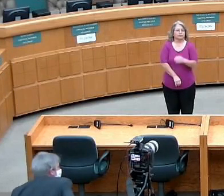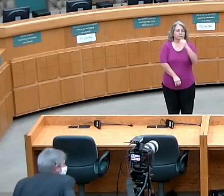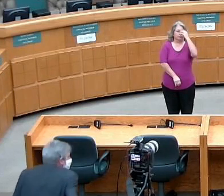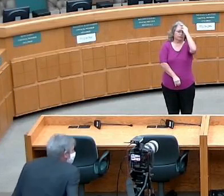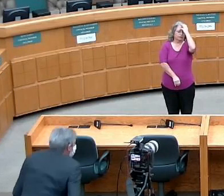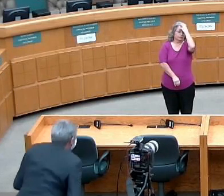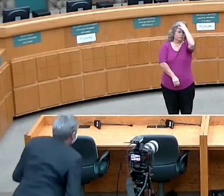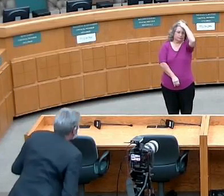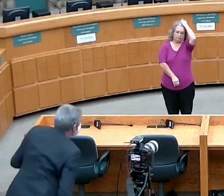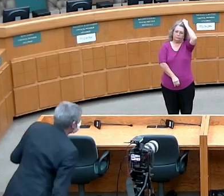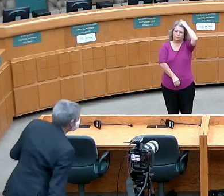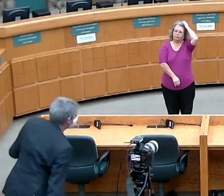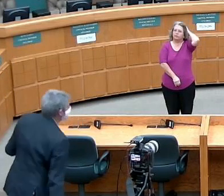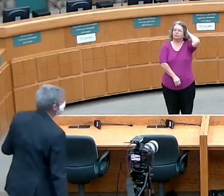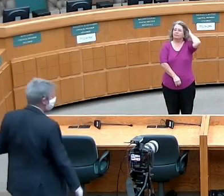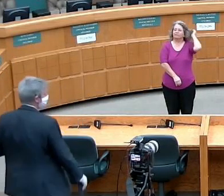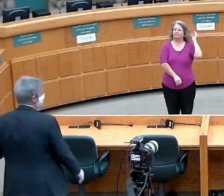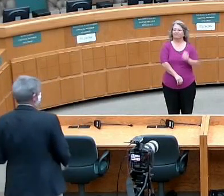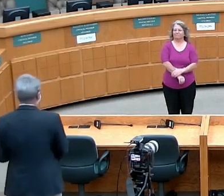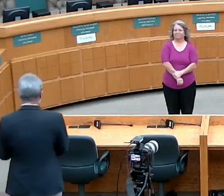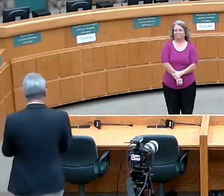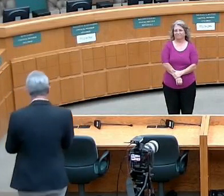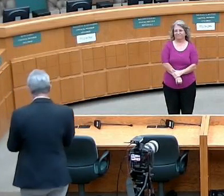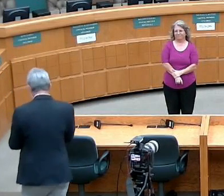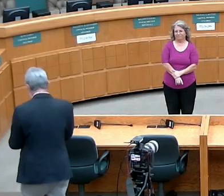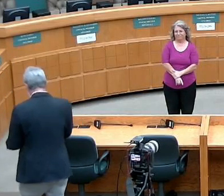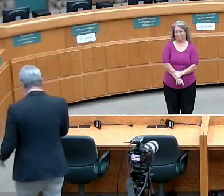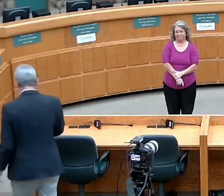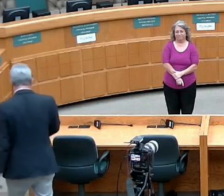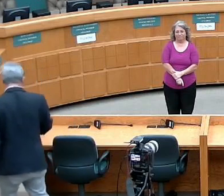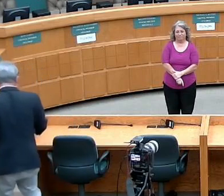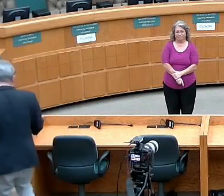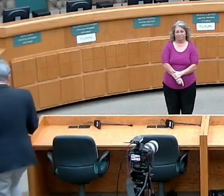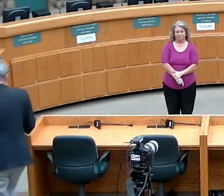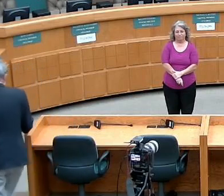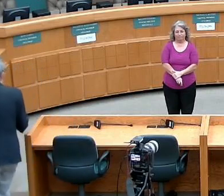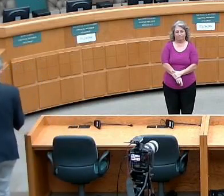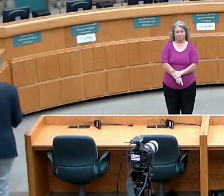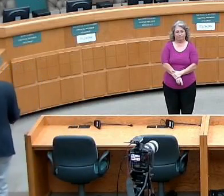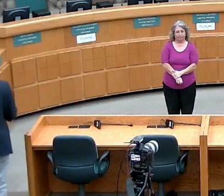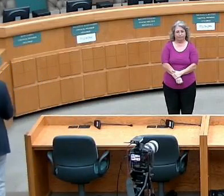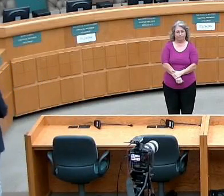número de casos en el área de la costa y determinar el impacto en los hospitales locales dependiendo de